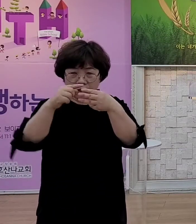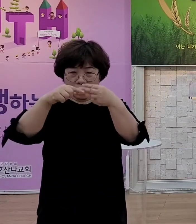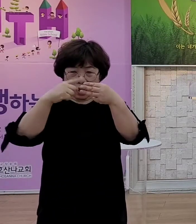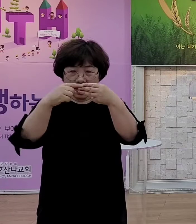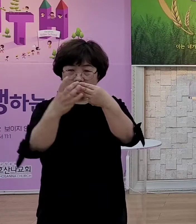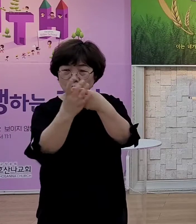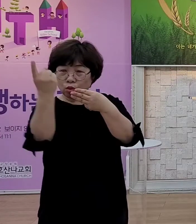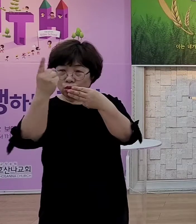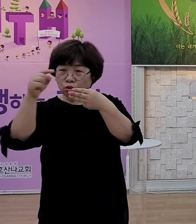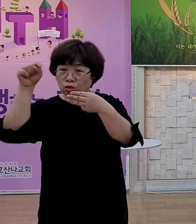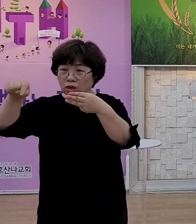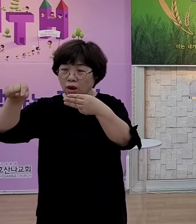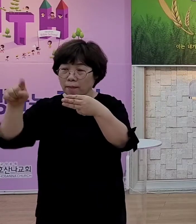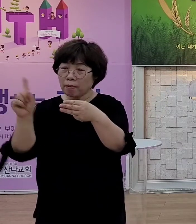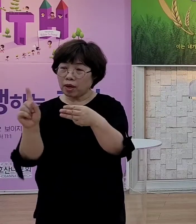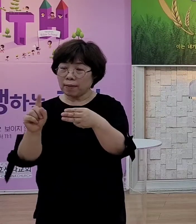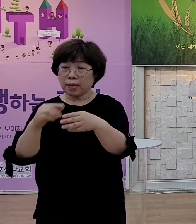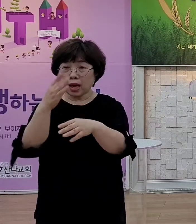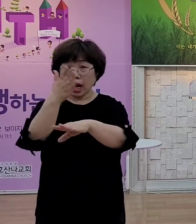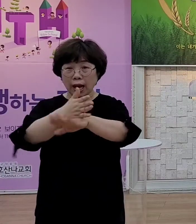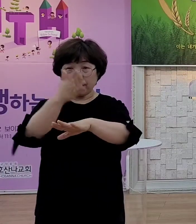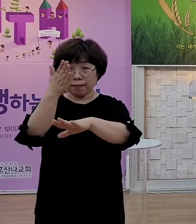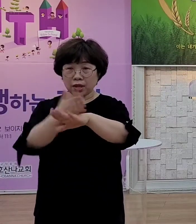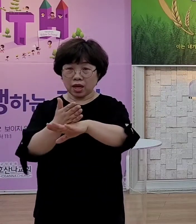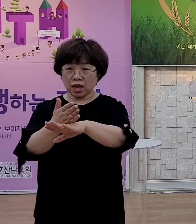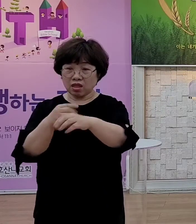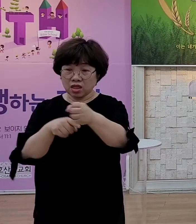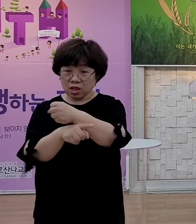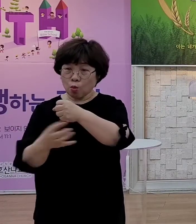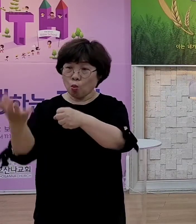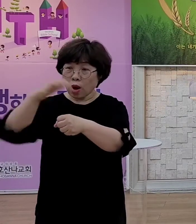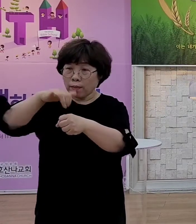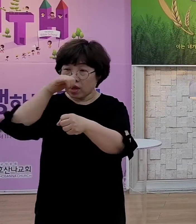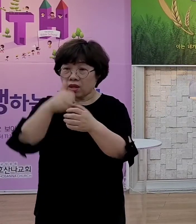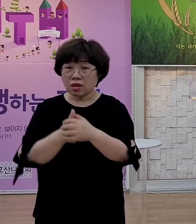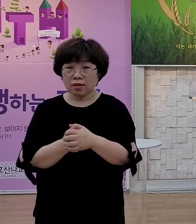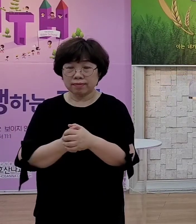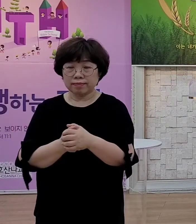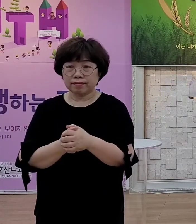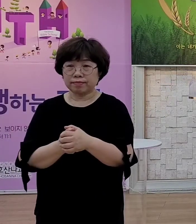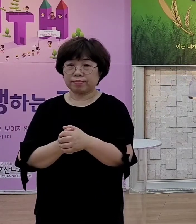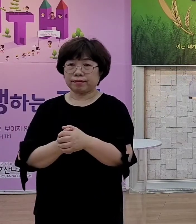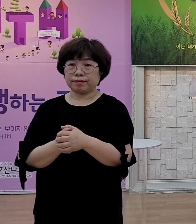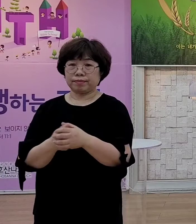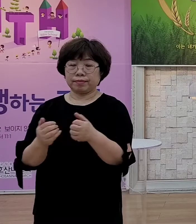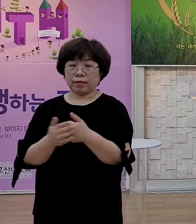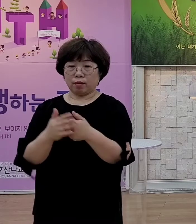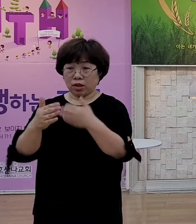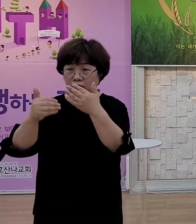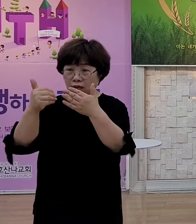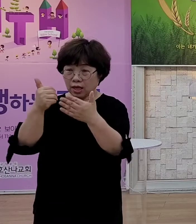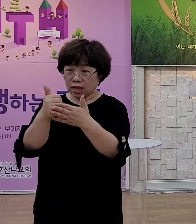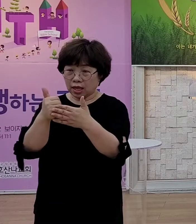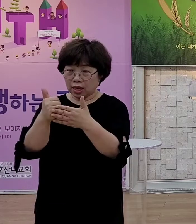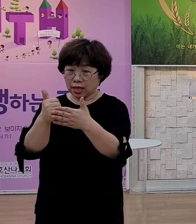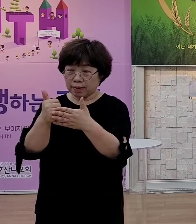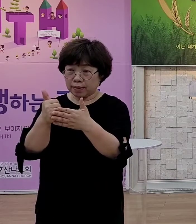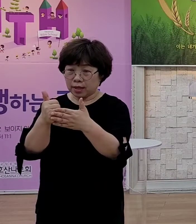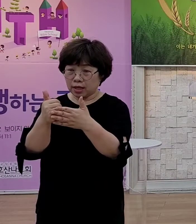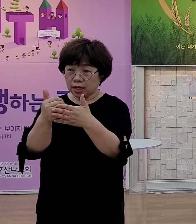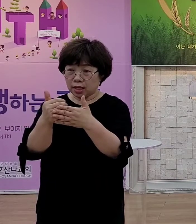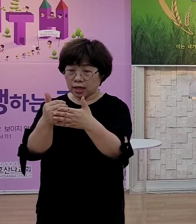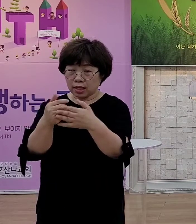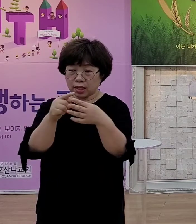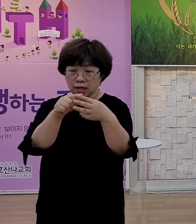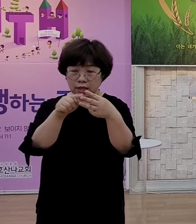이 절기는 공통점이 바로 감사하라라는 것입니다. 자, 여러분, 그래서 하나님께서 그럼 왜 이 절기를,